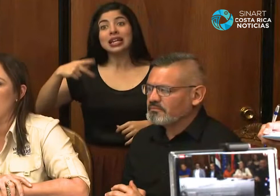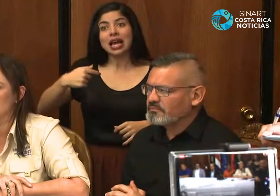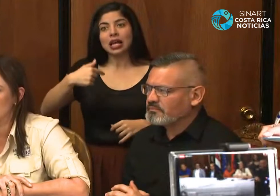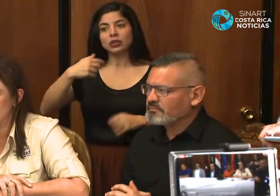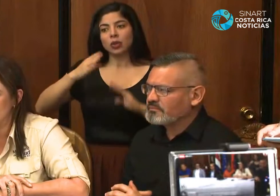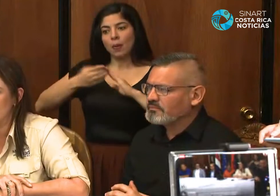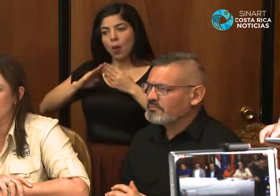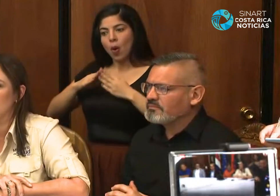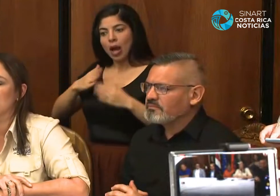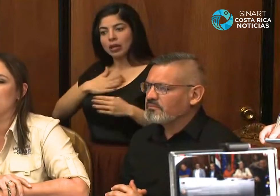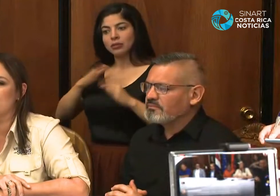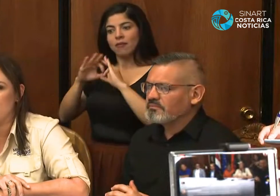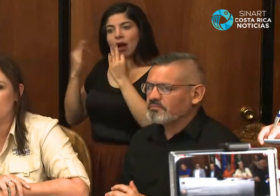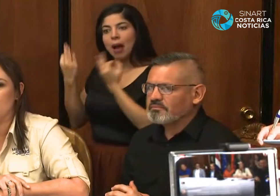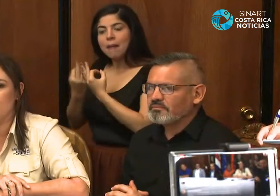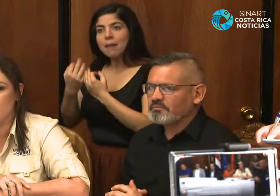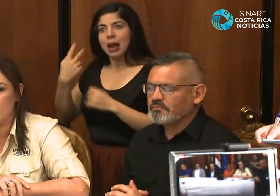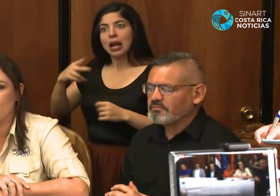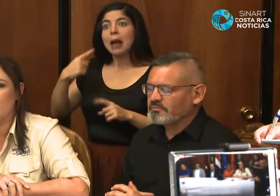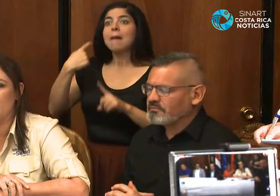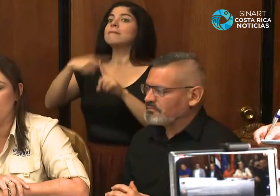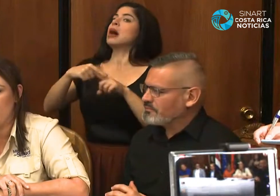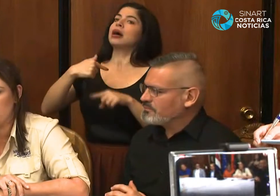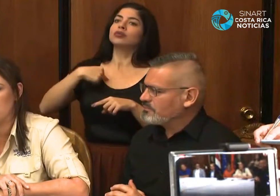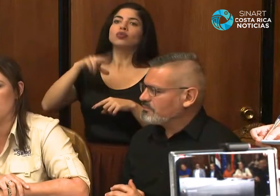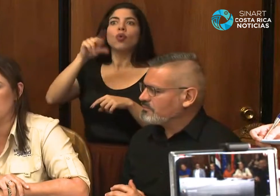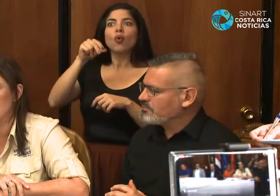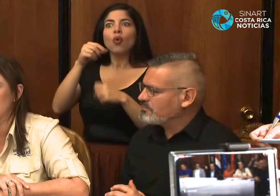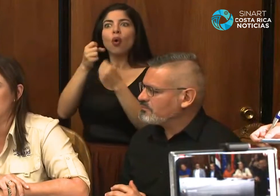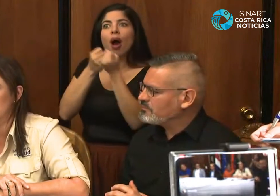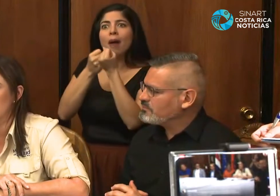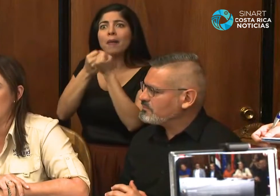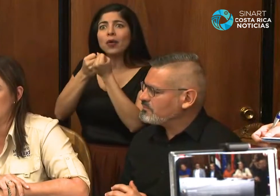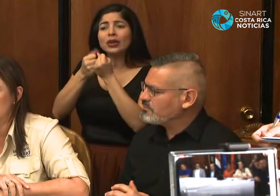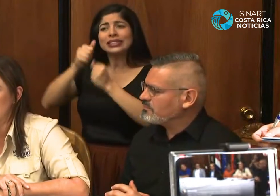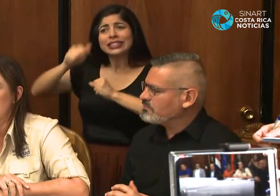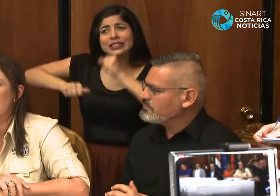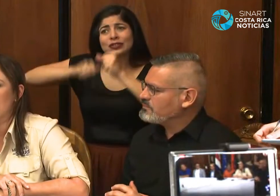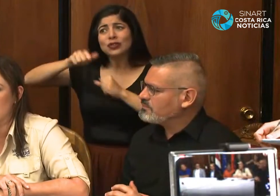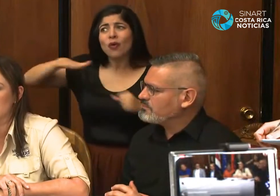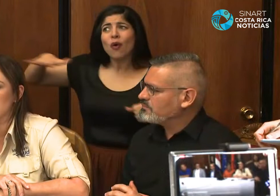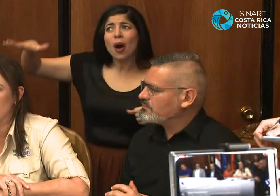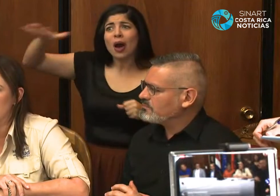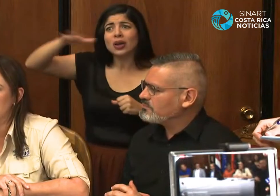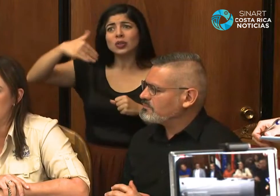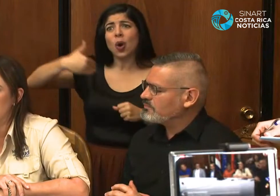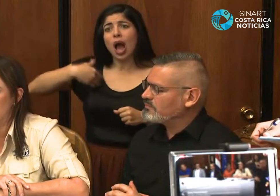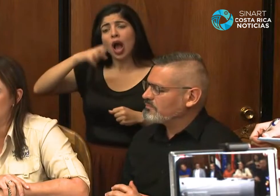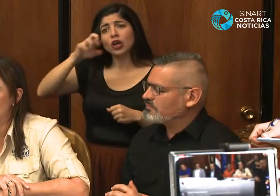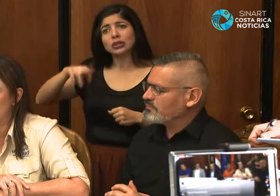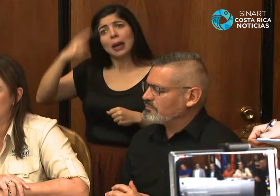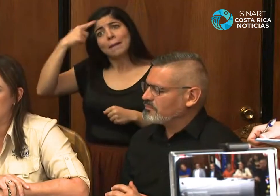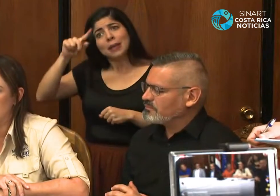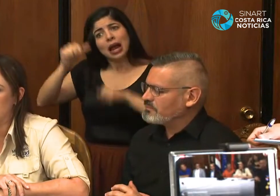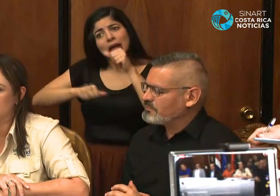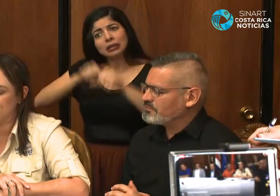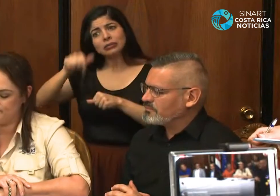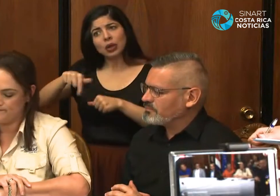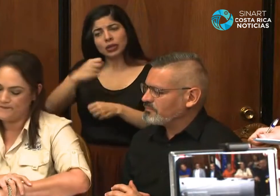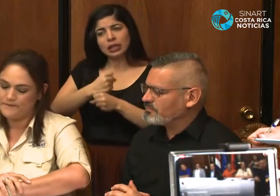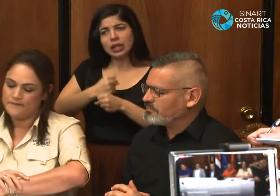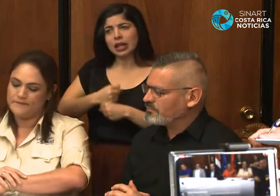población, a sus seres queridos, y no está contribuyendo al esfuerzo que todo el sistema hace para que Costa Rica salga adelante con esta